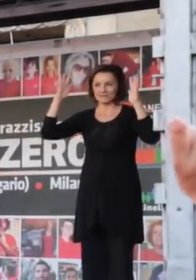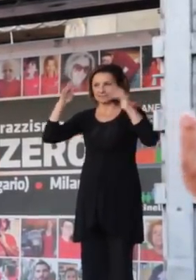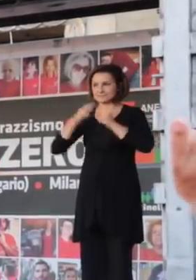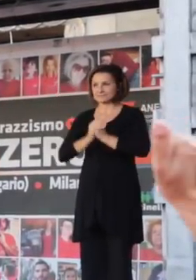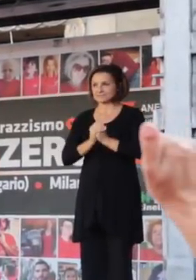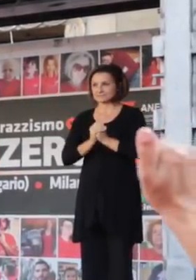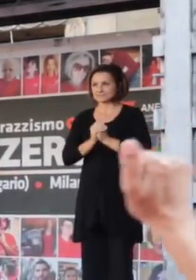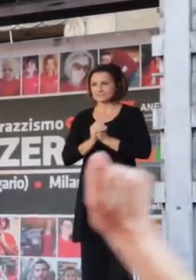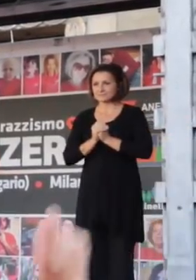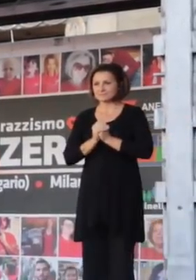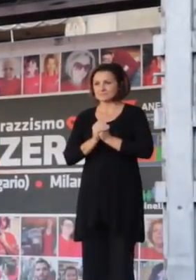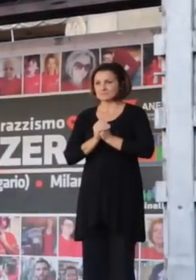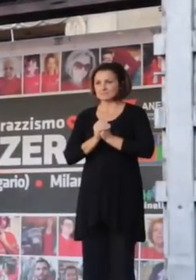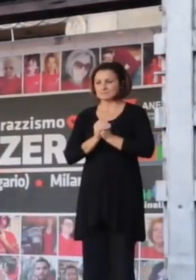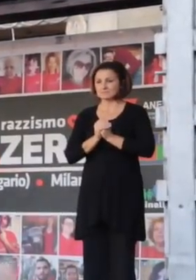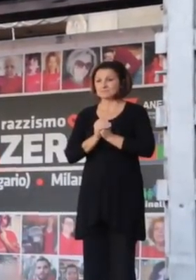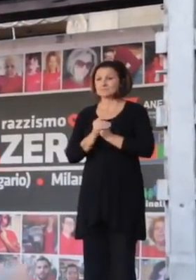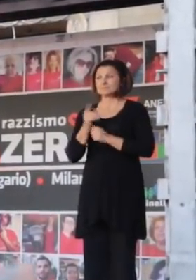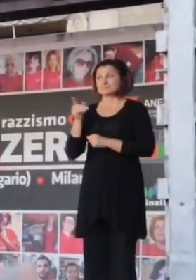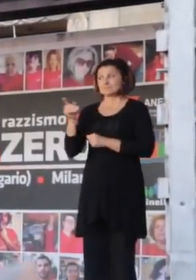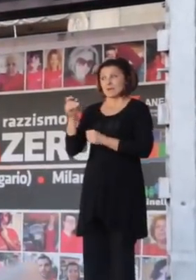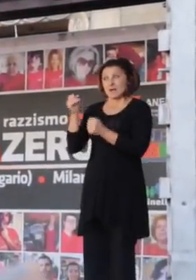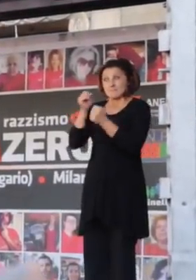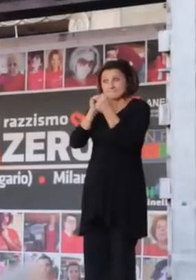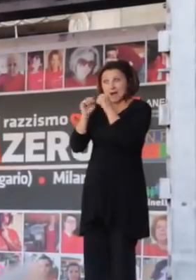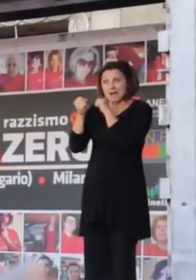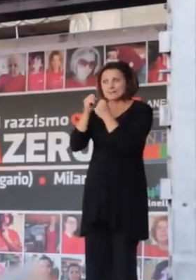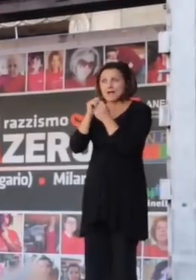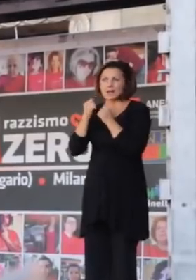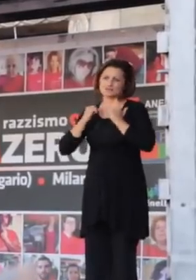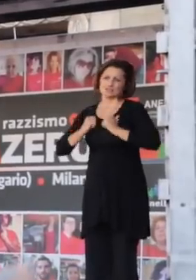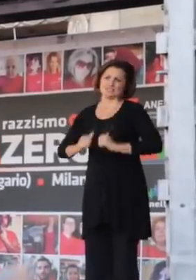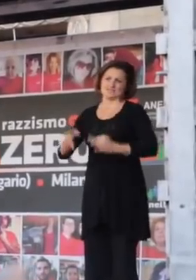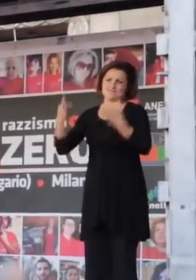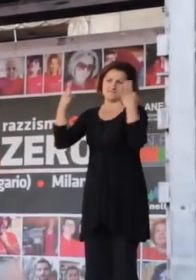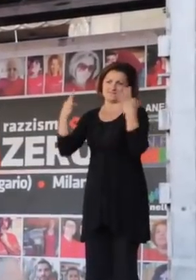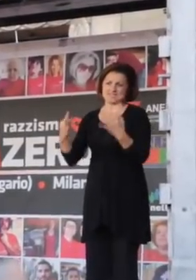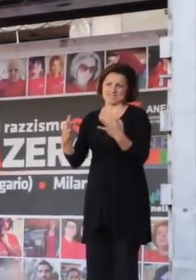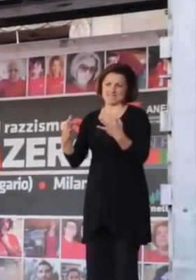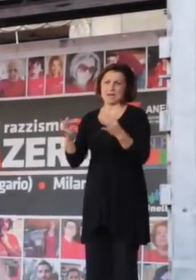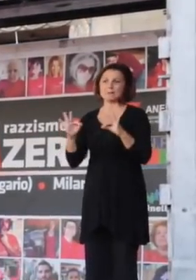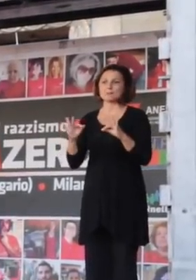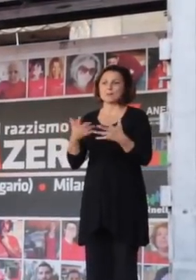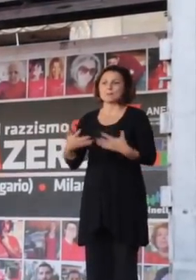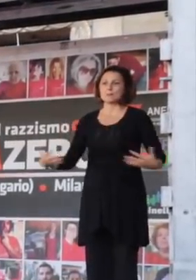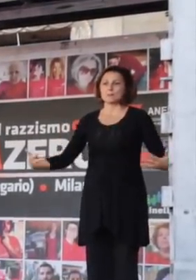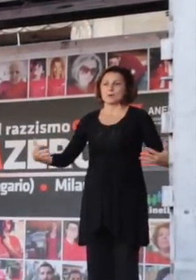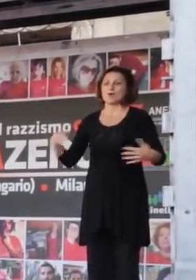Il coraggio di riprendere in mano una battaglia di civiltà come quella dello Ius Soli,